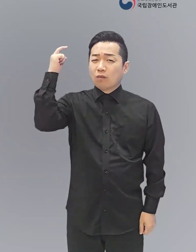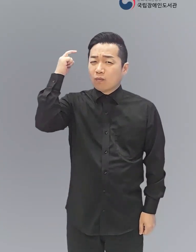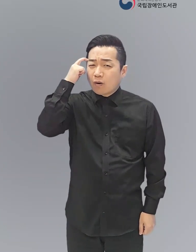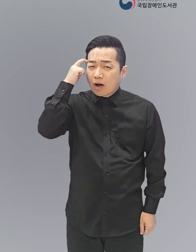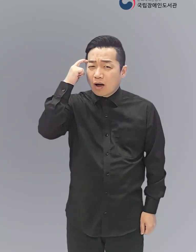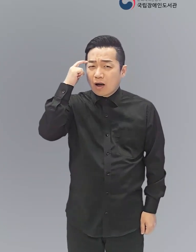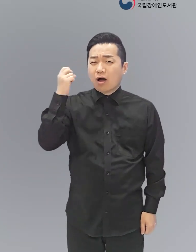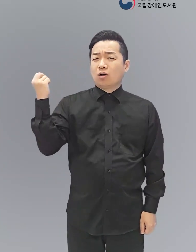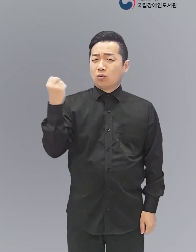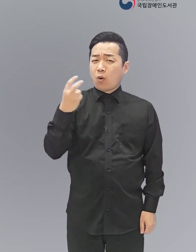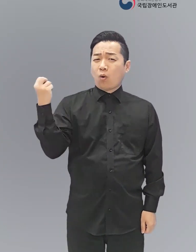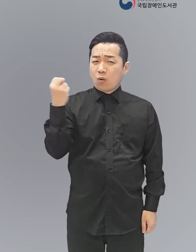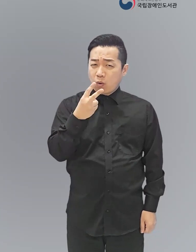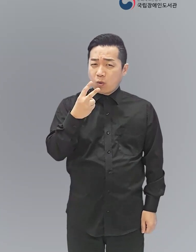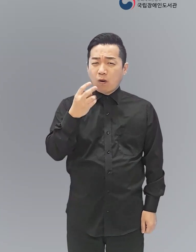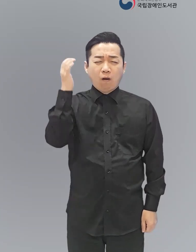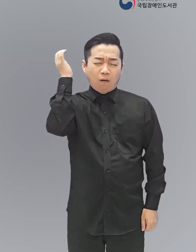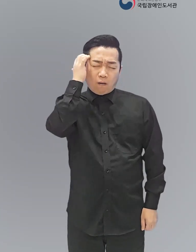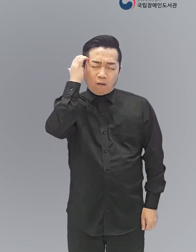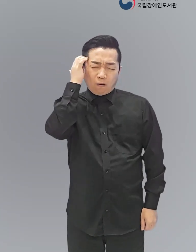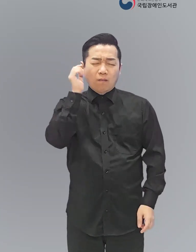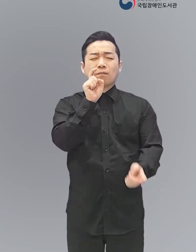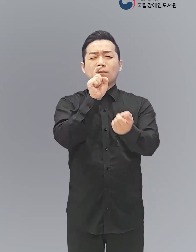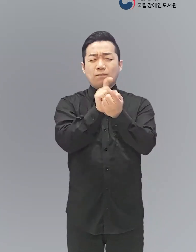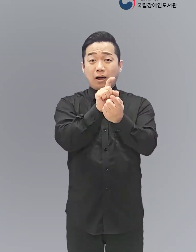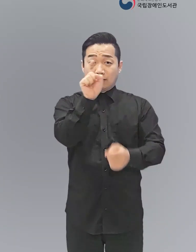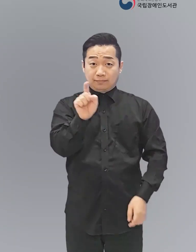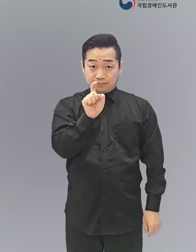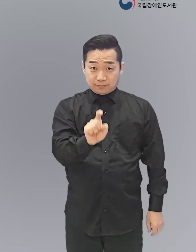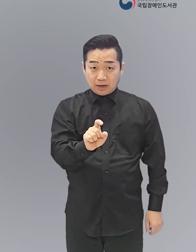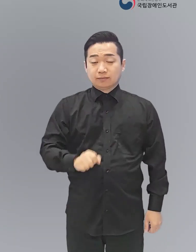우리는 왜 반복해서 곤경에 빠지고 마는 걸까?